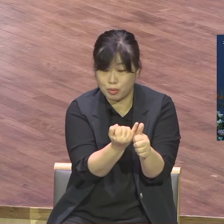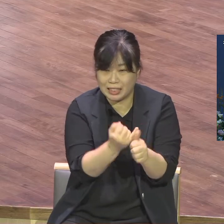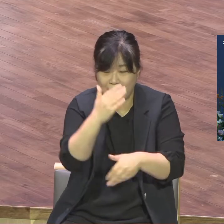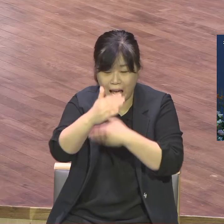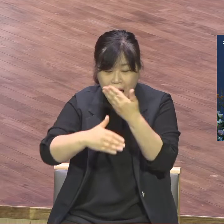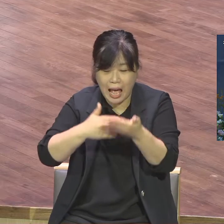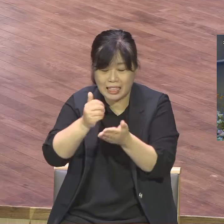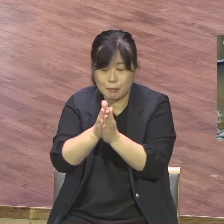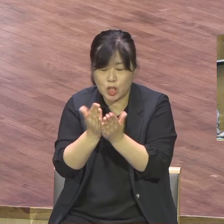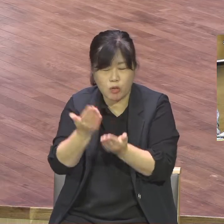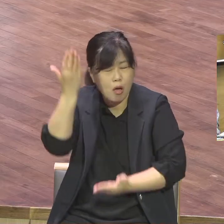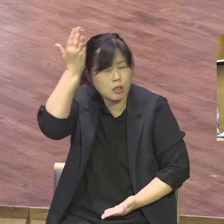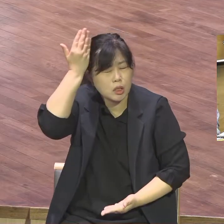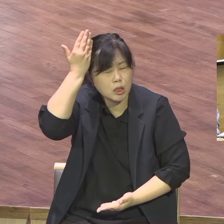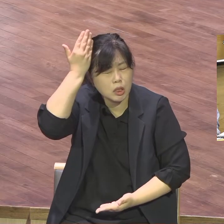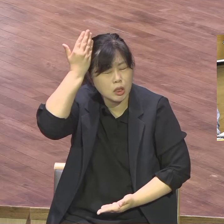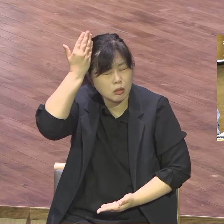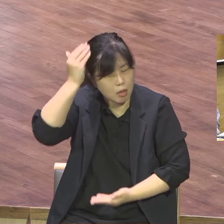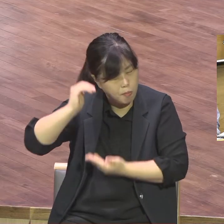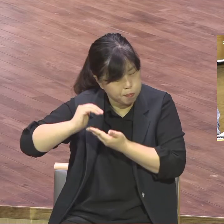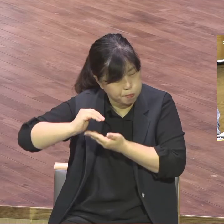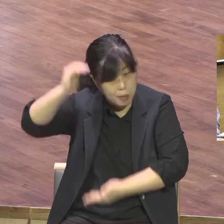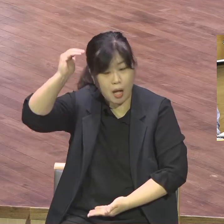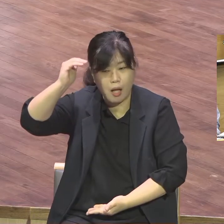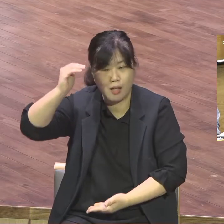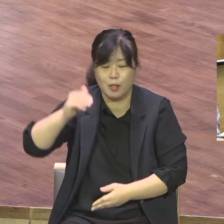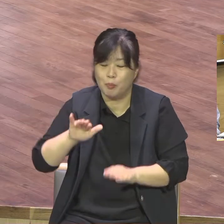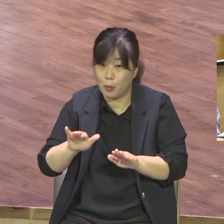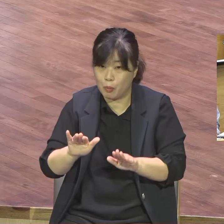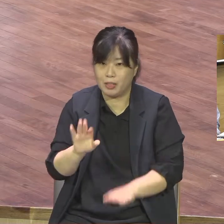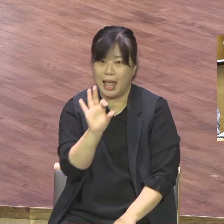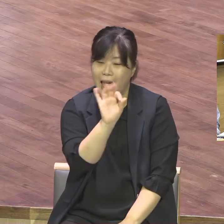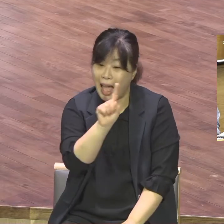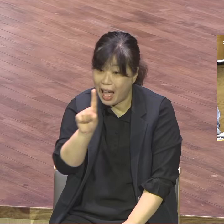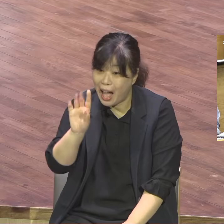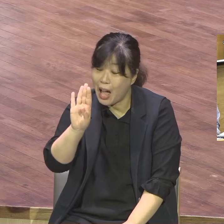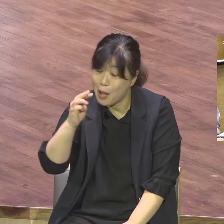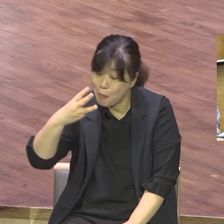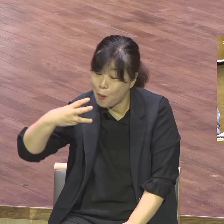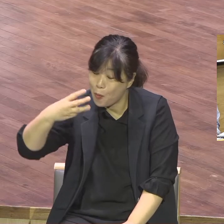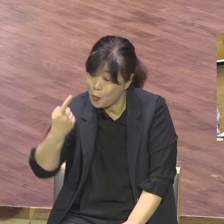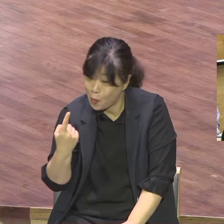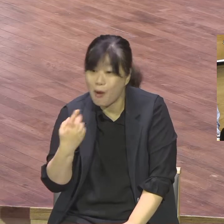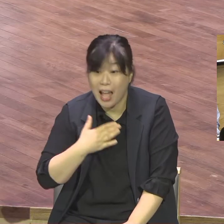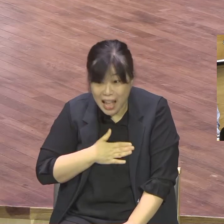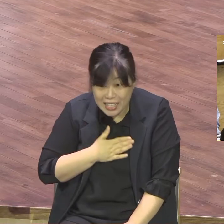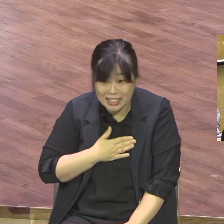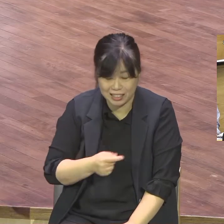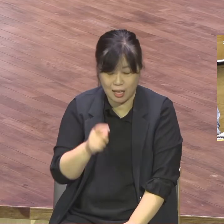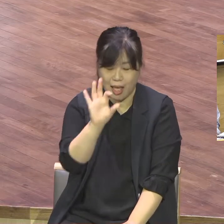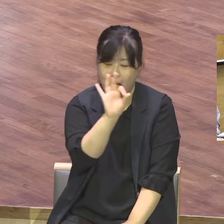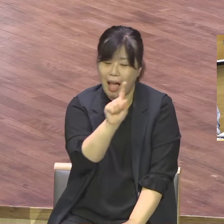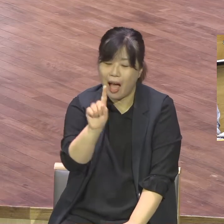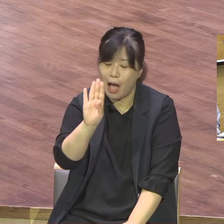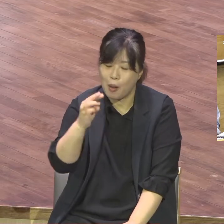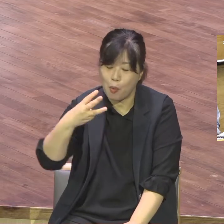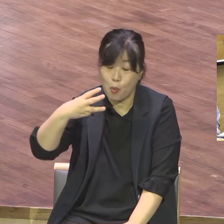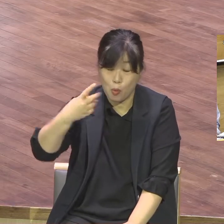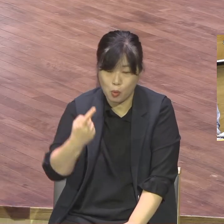성경 박사에다가 요즘 말하면 목사요 이 사람이. 아블로를 만나서 팀 사역합니다. 이